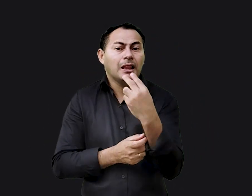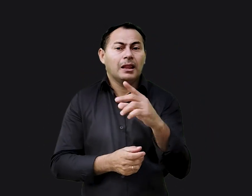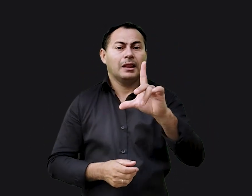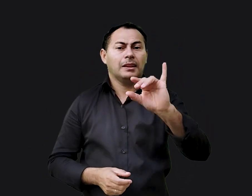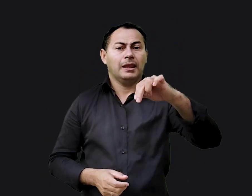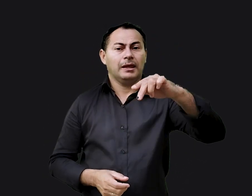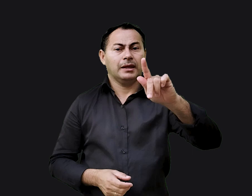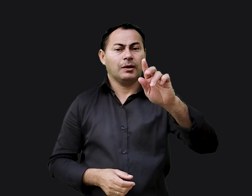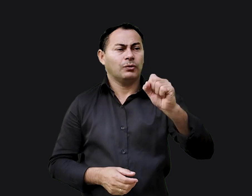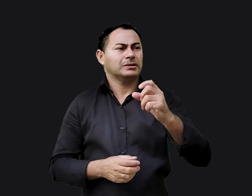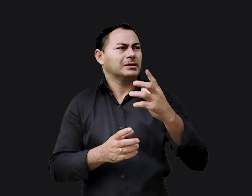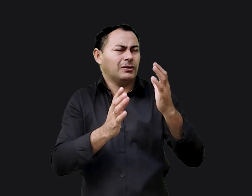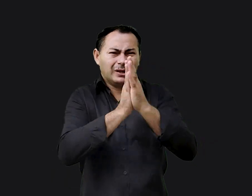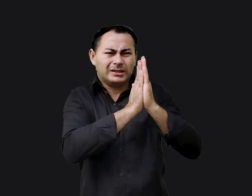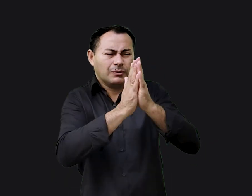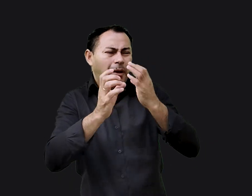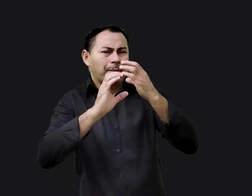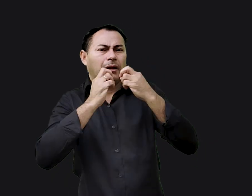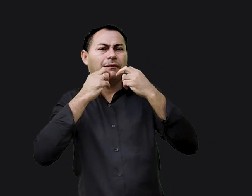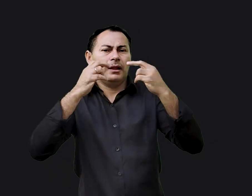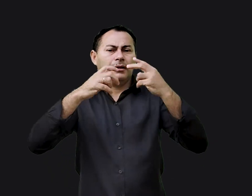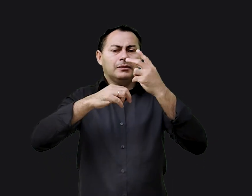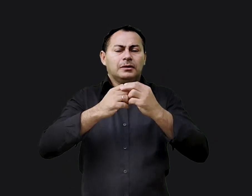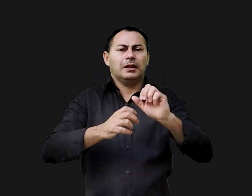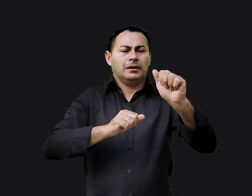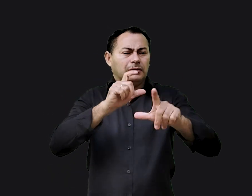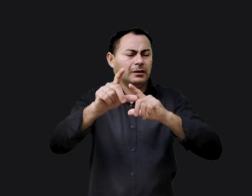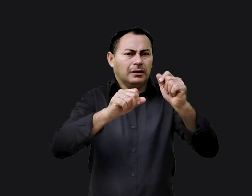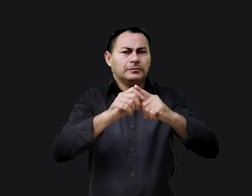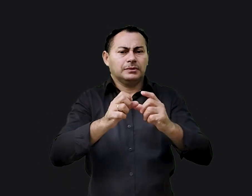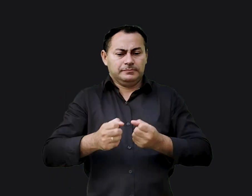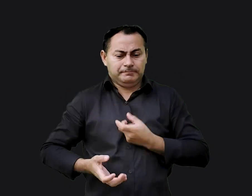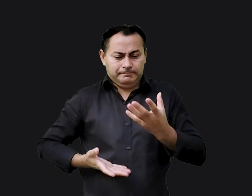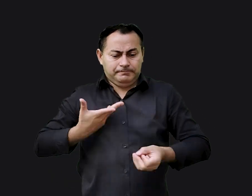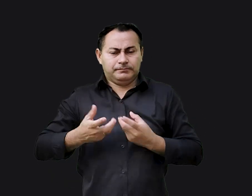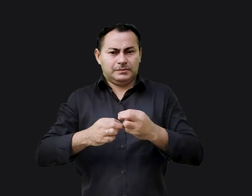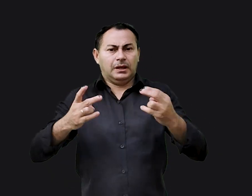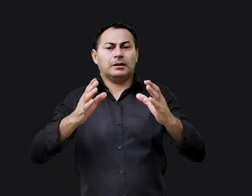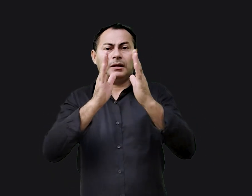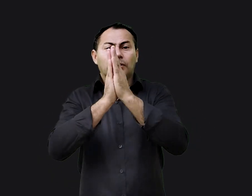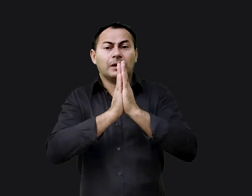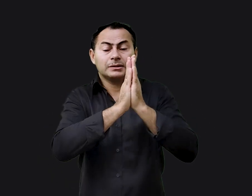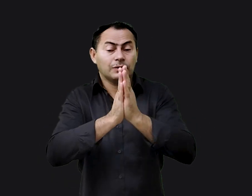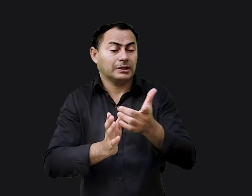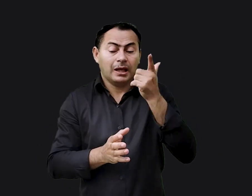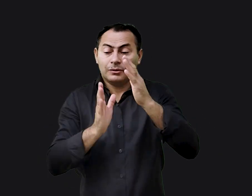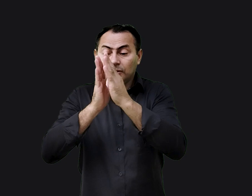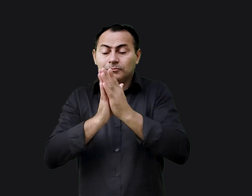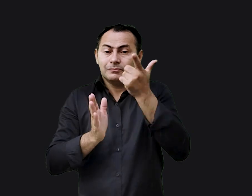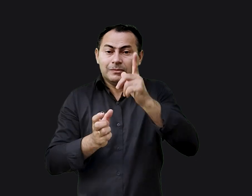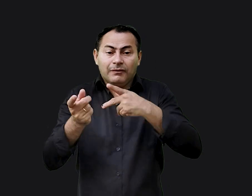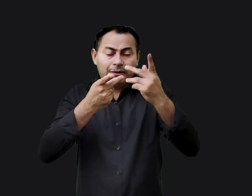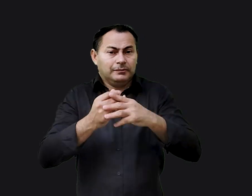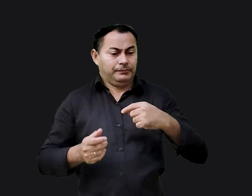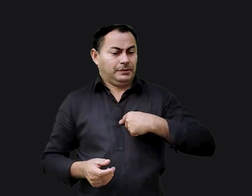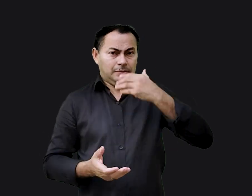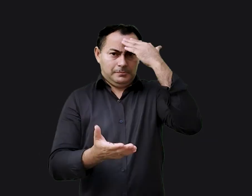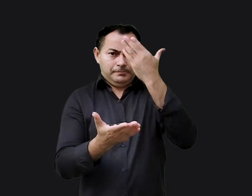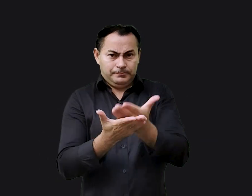falar em línguas é uma das maneiras para expressar o inexprimível na Adoração Eu não